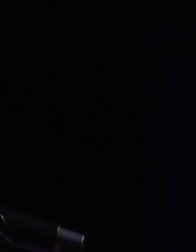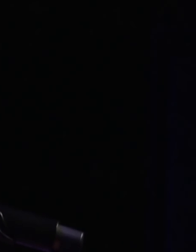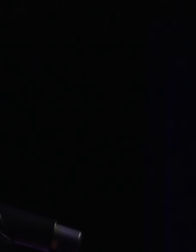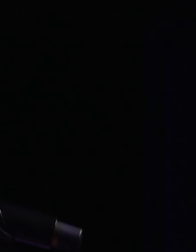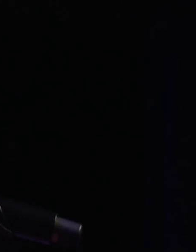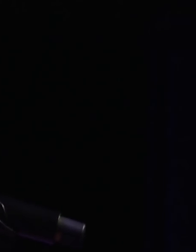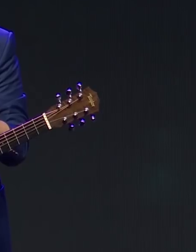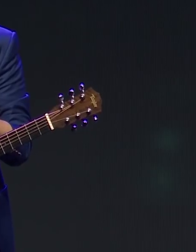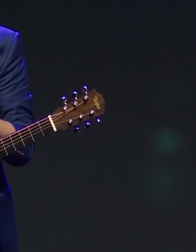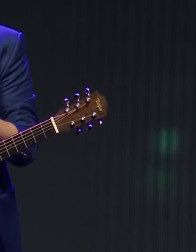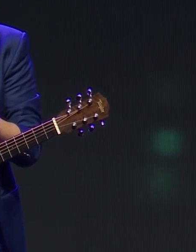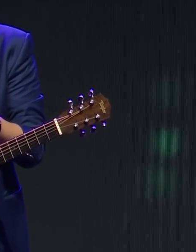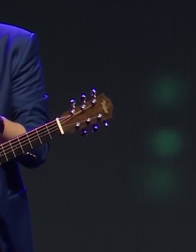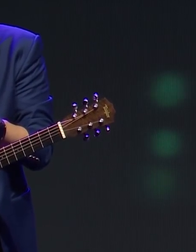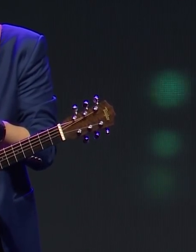hadiratmu.